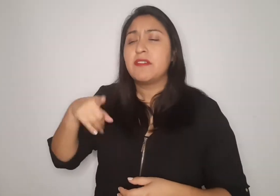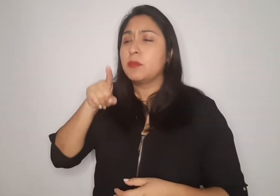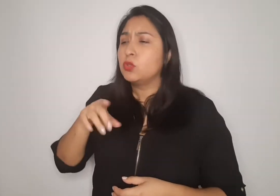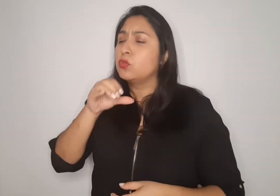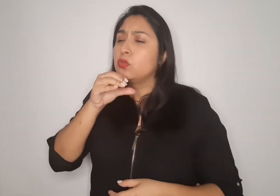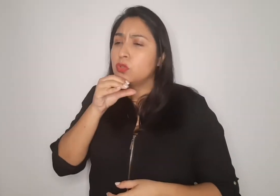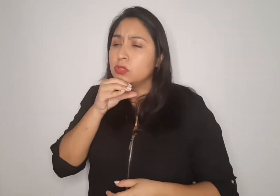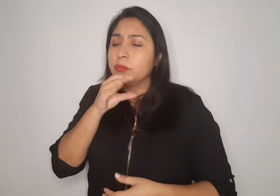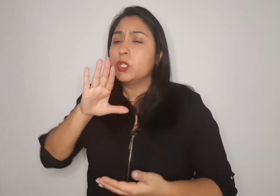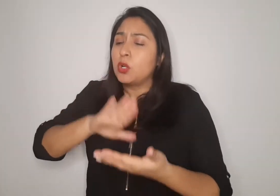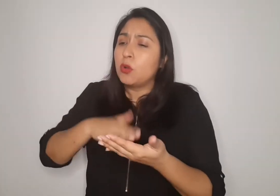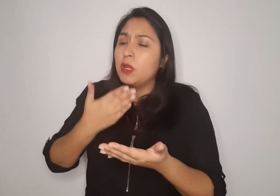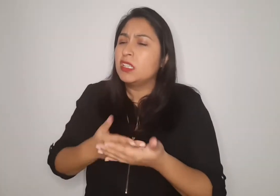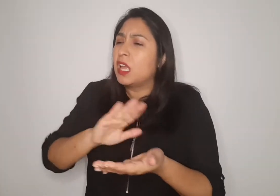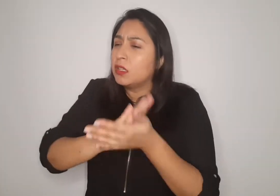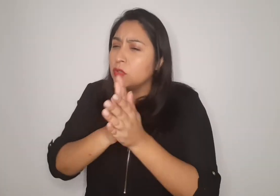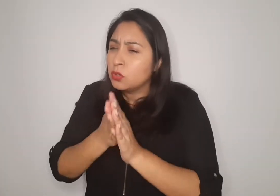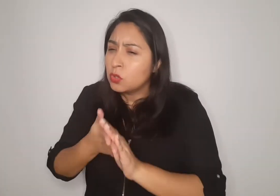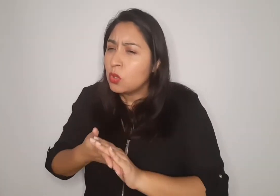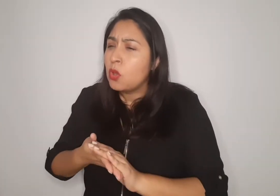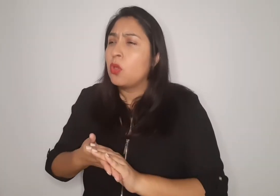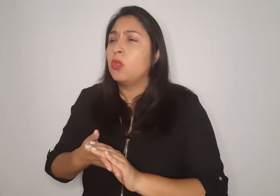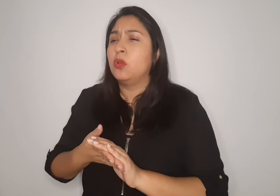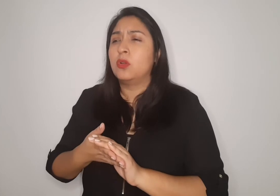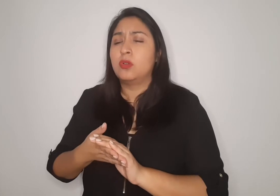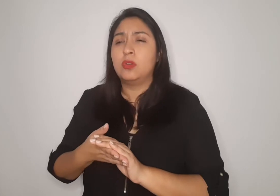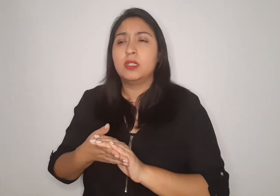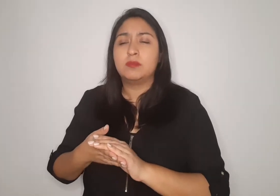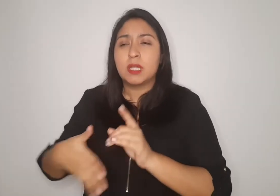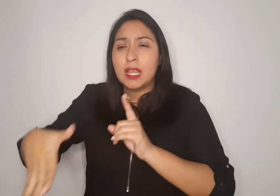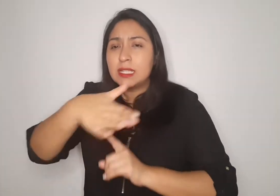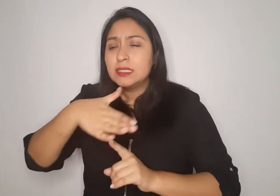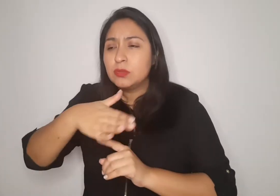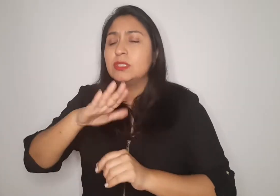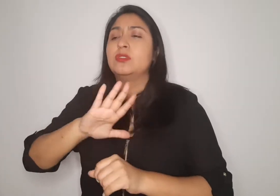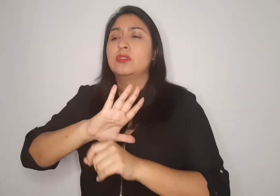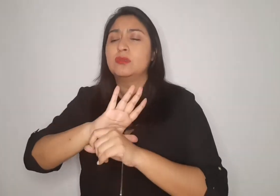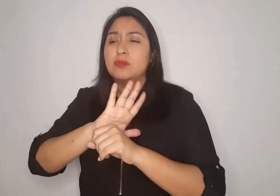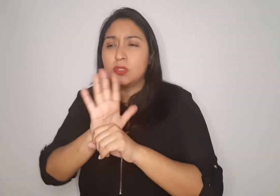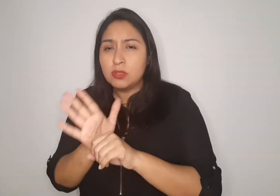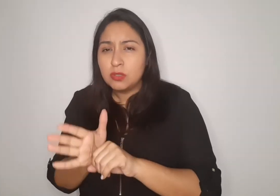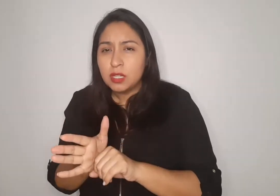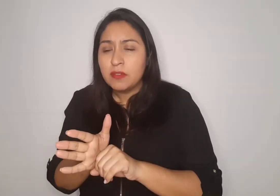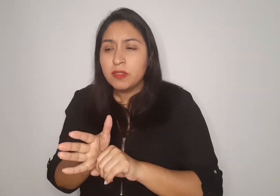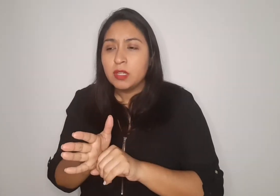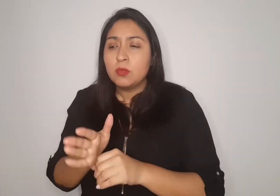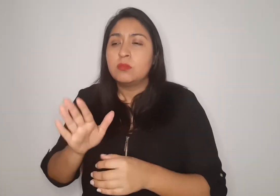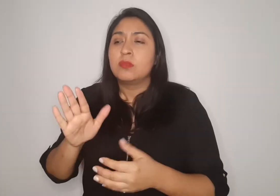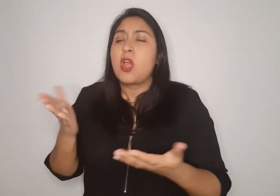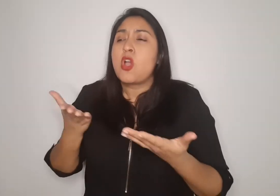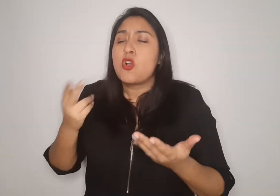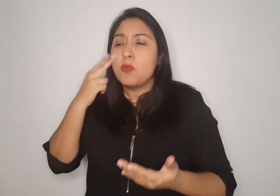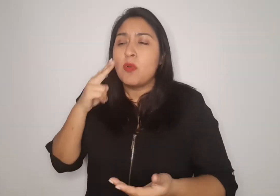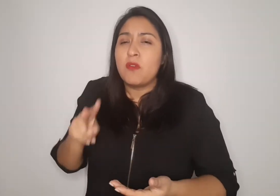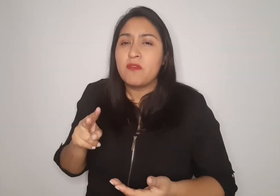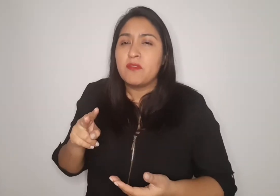estado todo allá con este escenario tan complejo que estamos viviendo? ¿Qué tal lo percibes tú allá en la ciudad